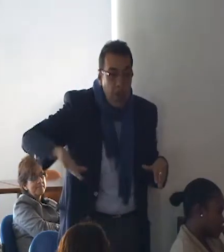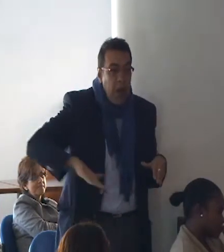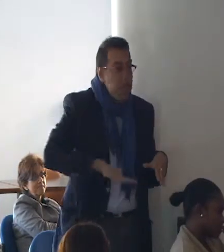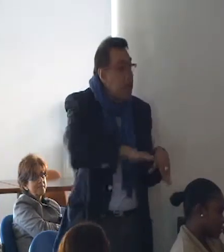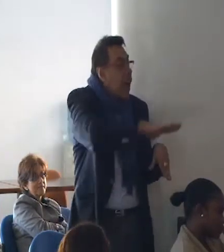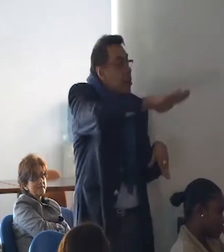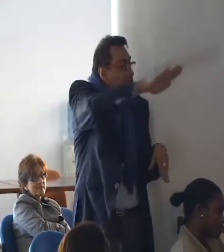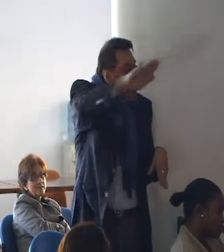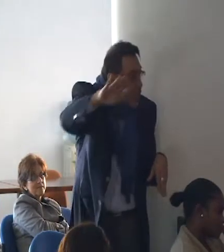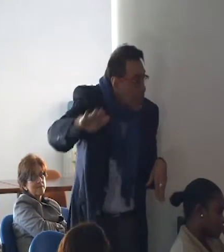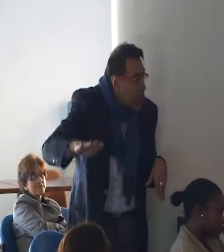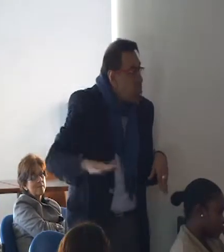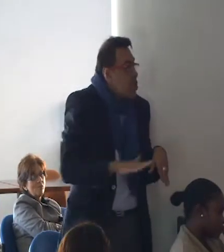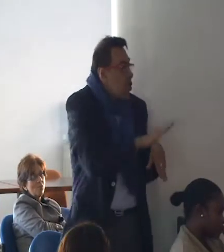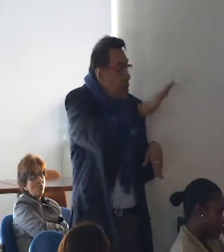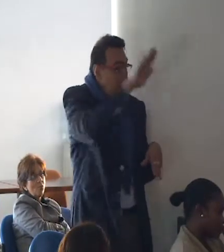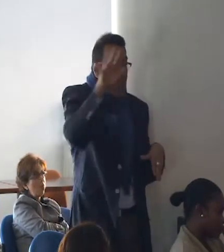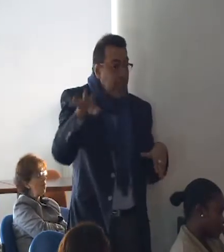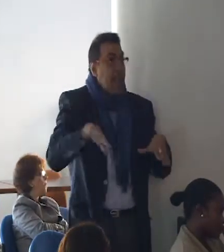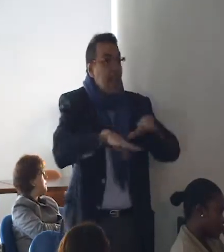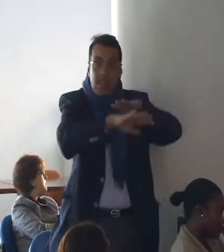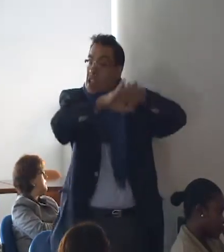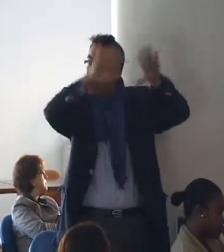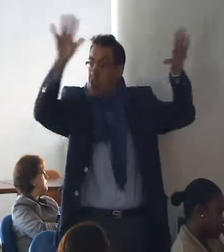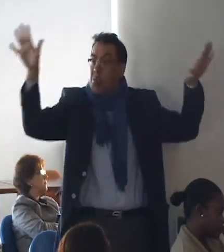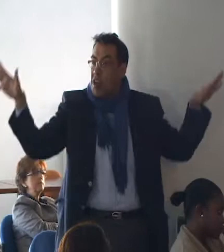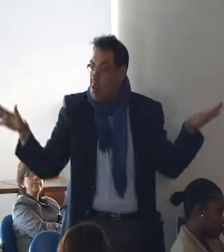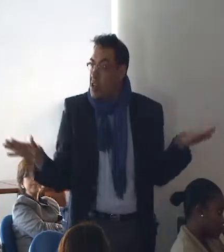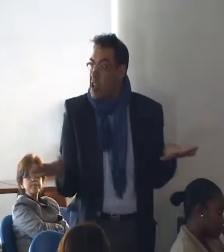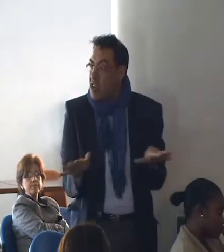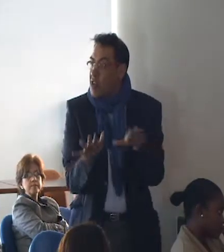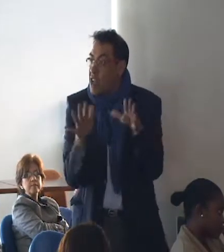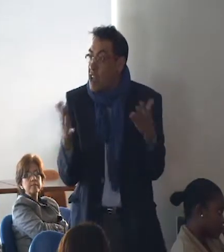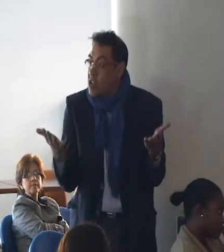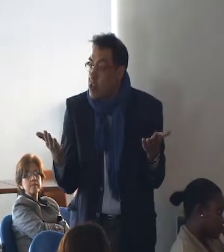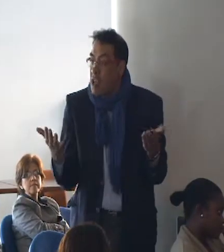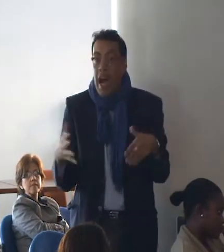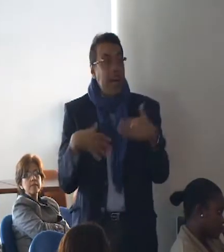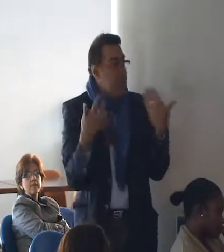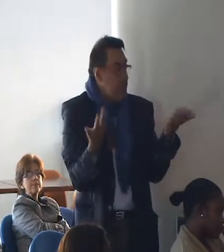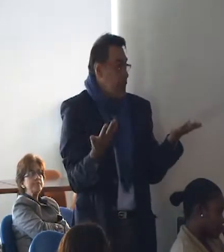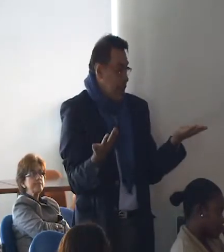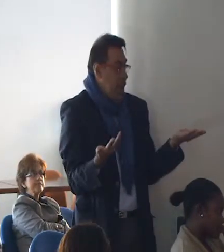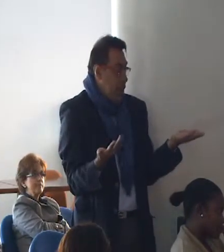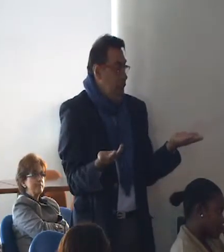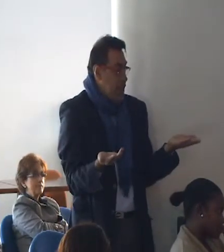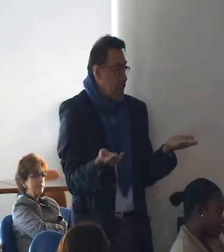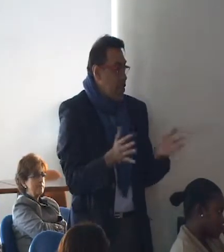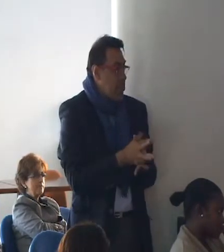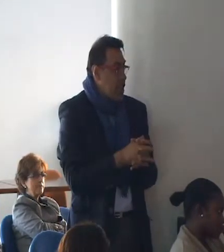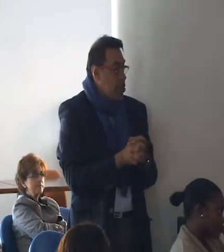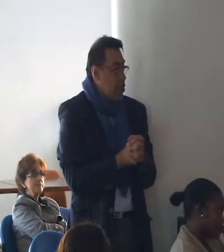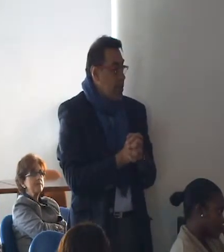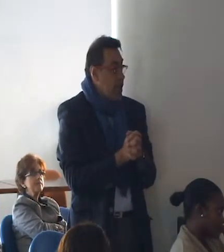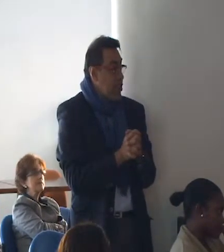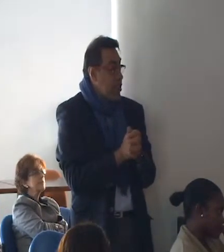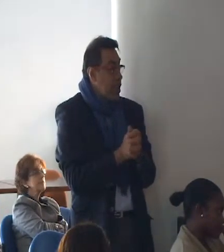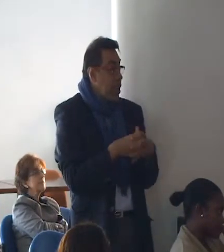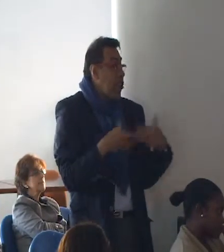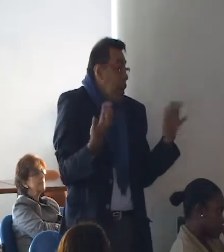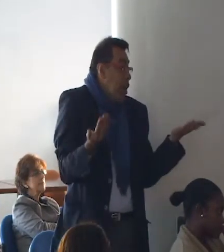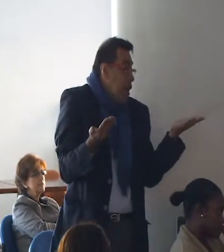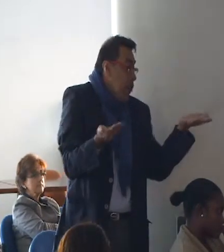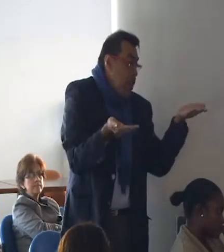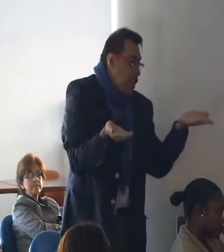Pero poco a poco se va ampliando el círculo, se va, hasta que ese niño se puede comunicar con el resto. Así tiene que trabajarse la